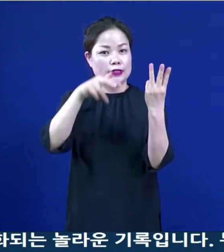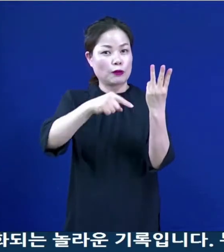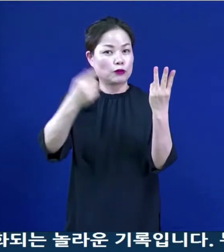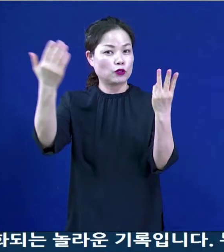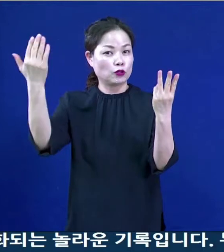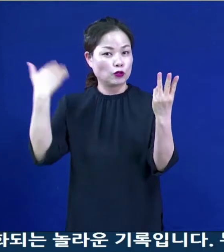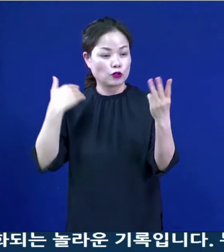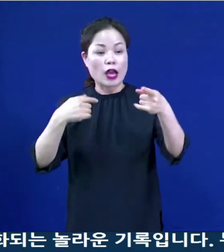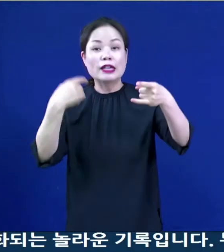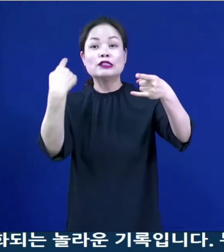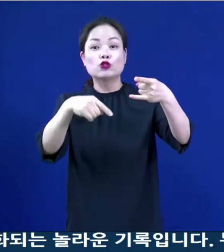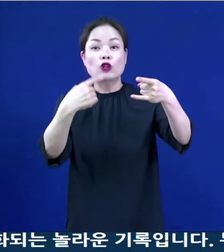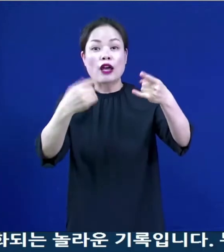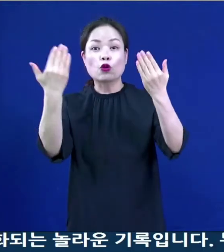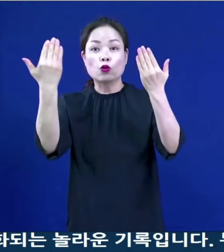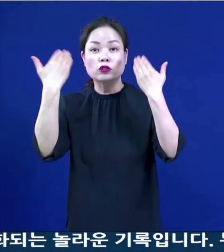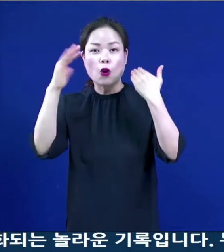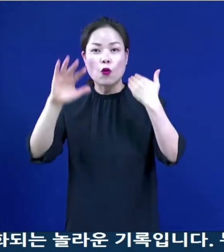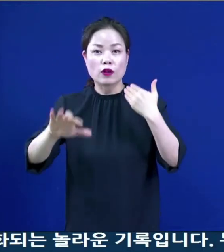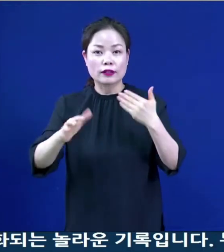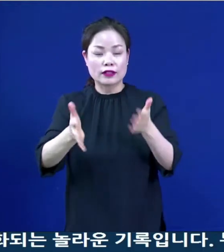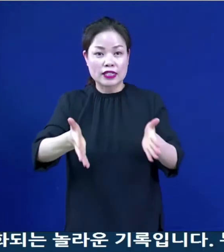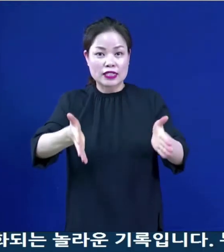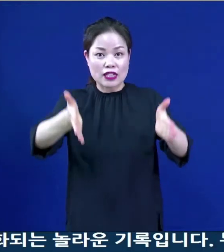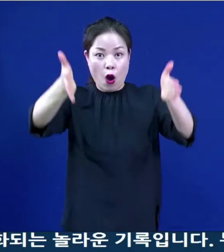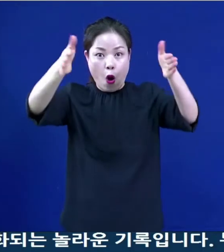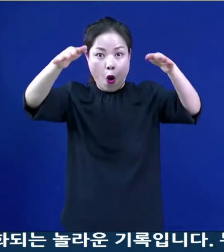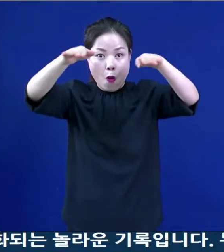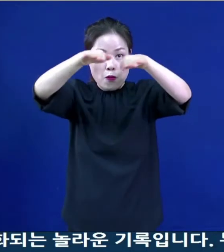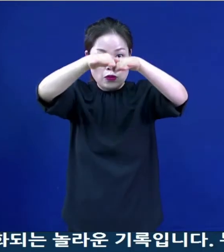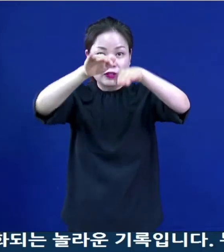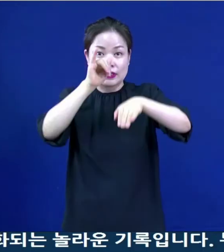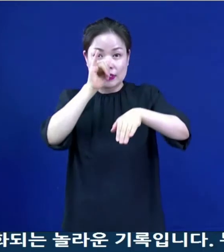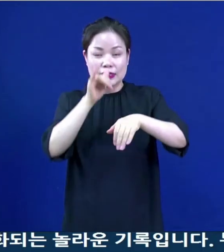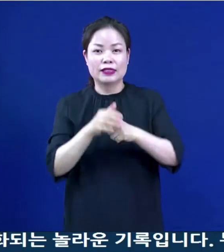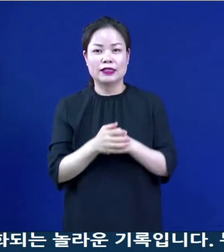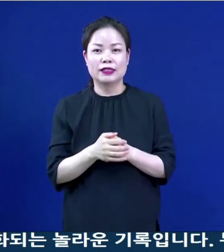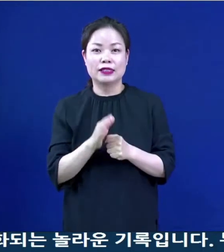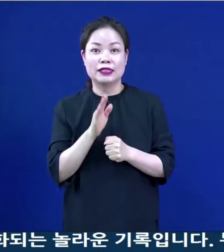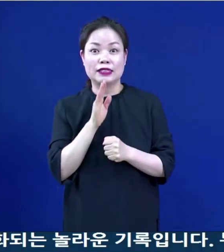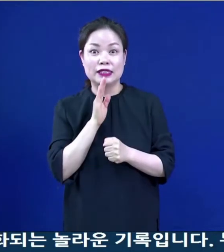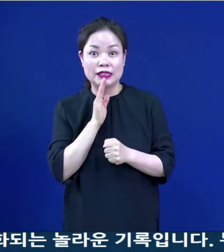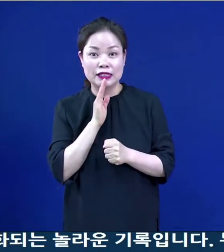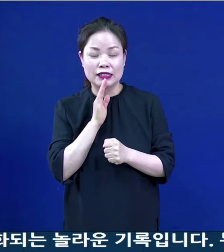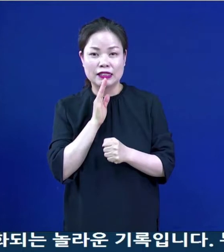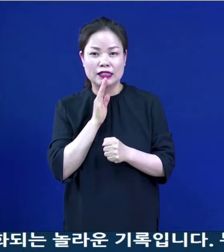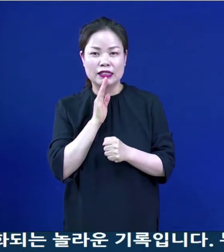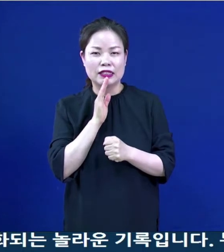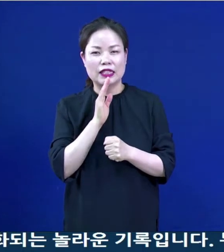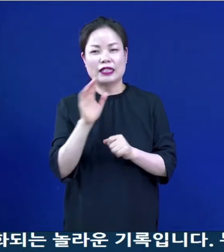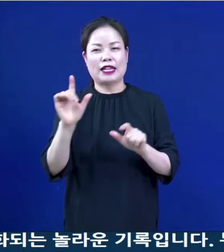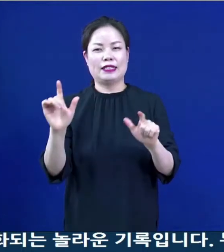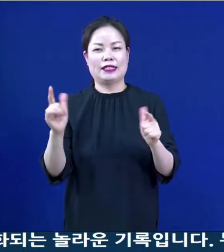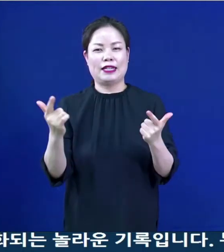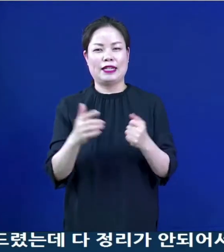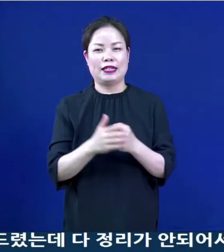두란노 서원이라고 불리우는 이제 큰 그죠 건물도 하나 보여드렸습니다. 그게 진짜 두란노 서원은 아니에요.